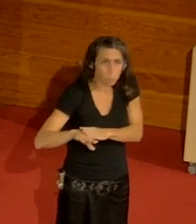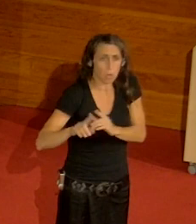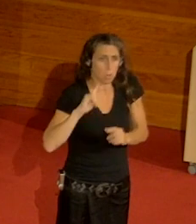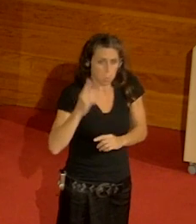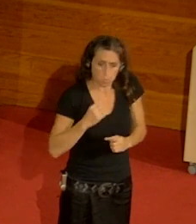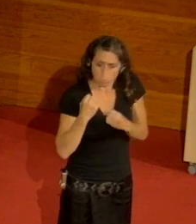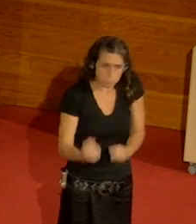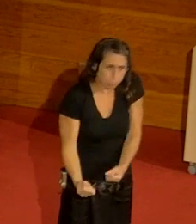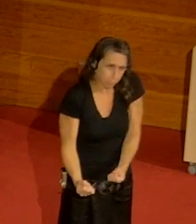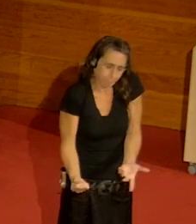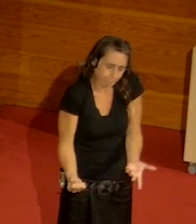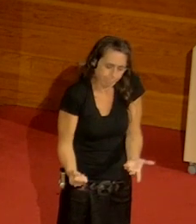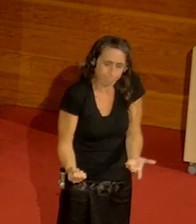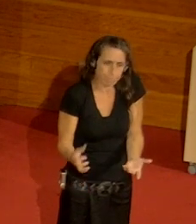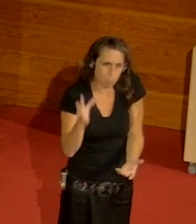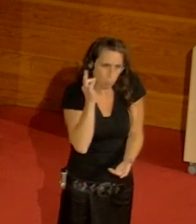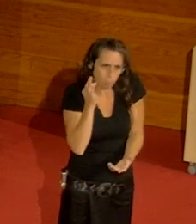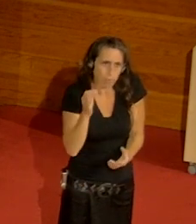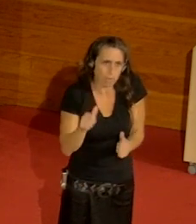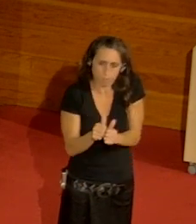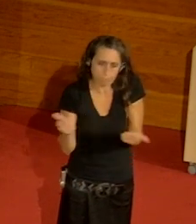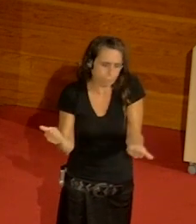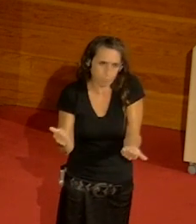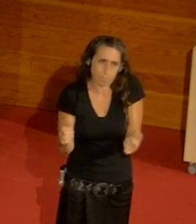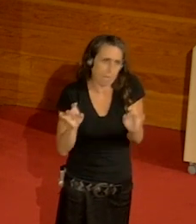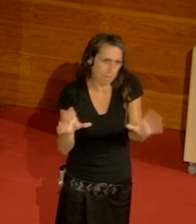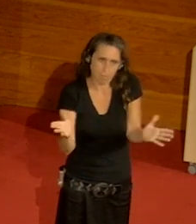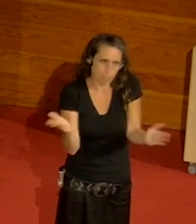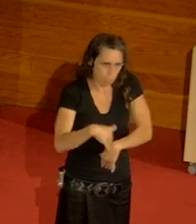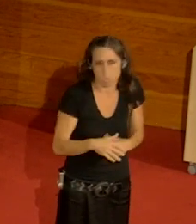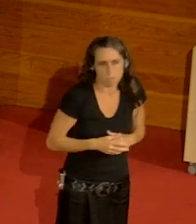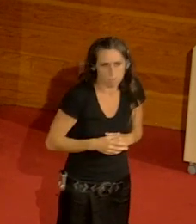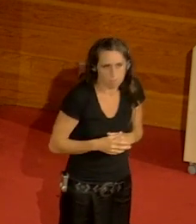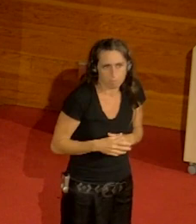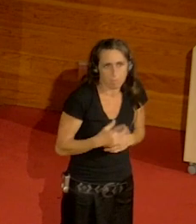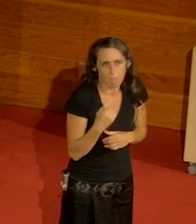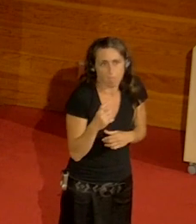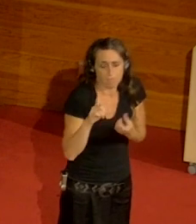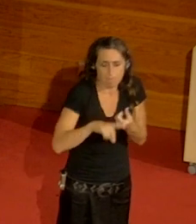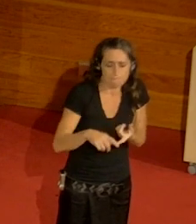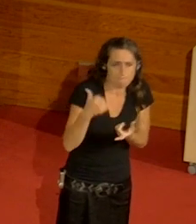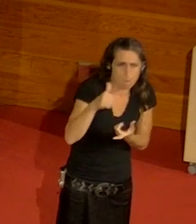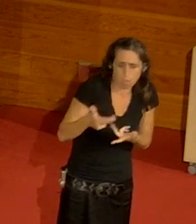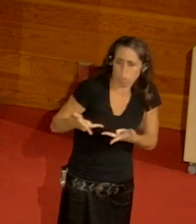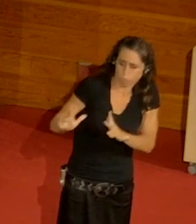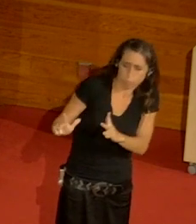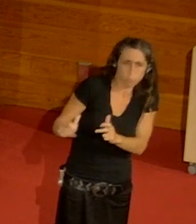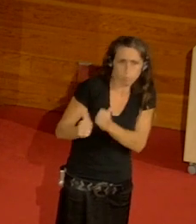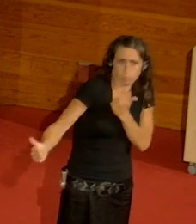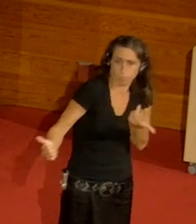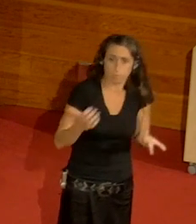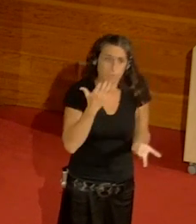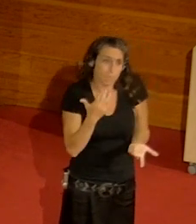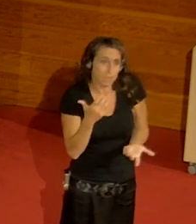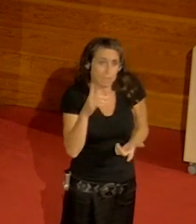por ejemplo no se pueden divorciar libremente tú es en el mundo del tractoexo para divorciarse necesitas y consentimiento de tu marido o sea la contradicción de que si tu marido